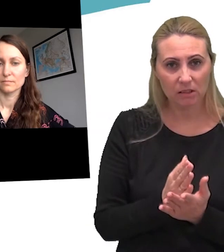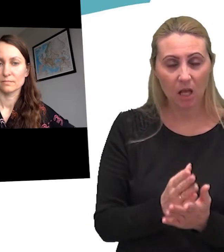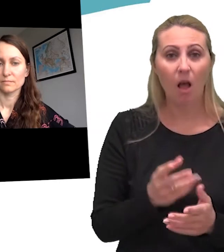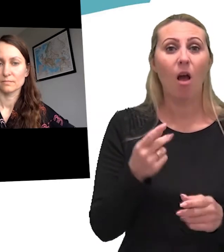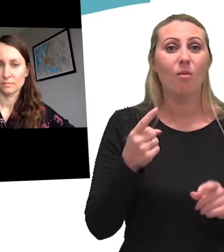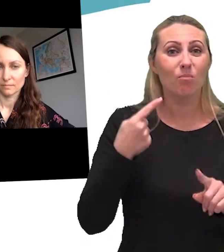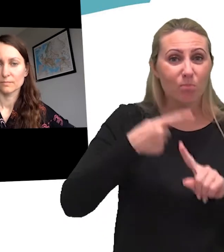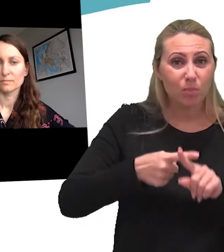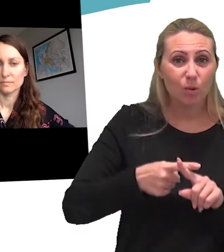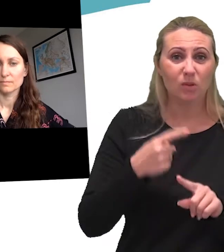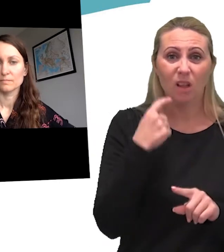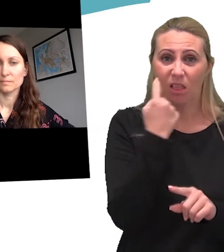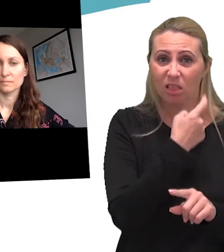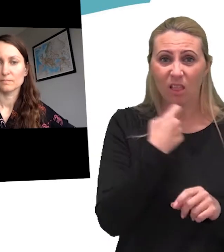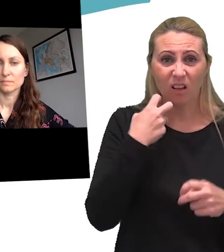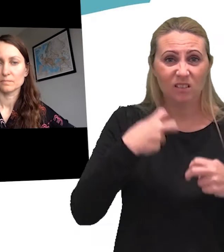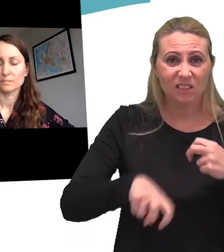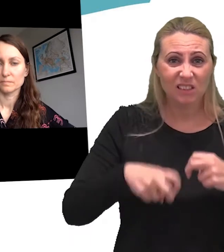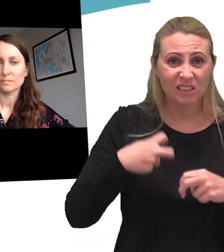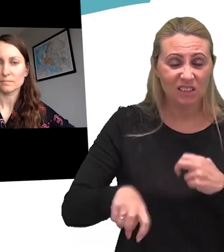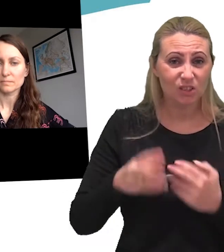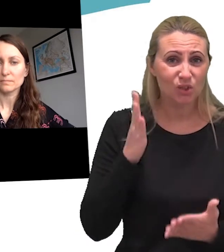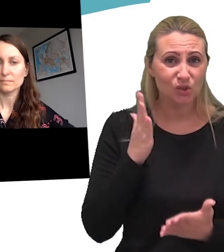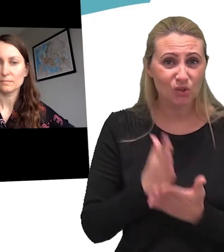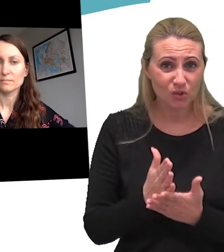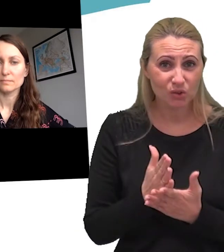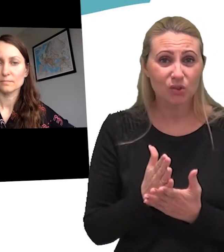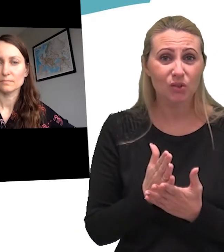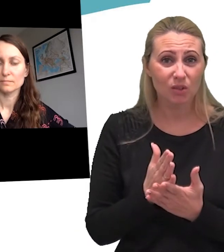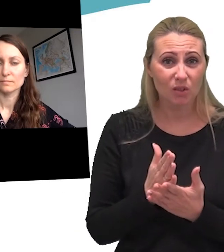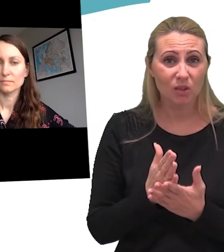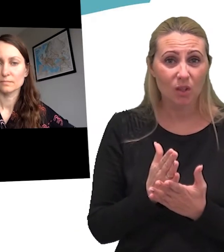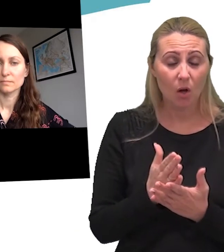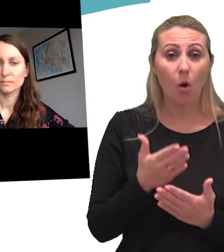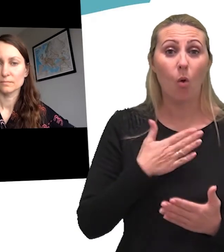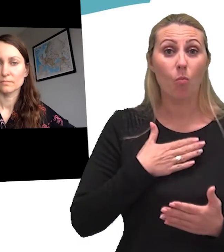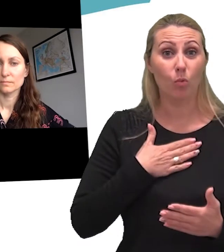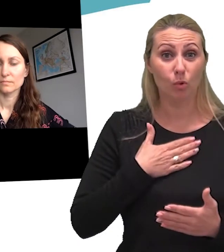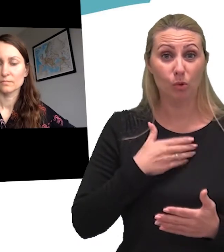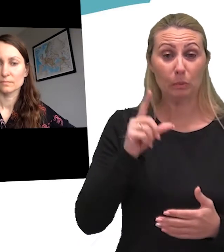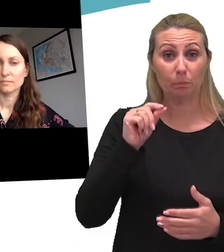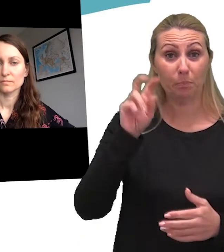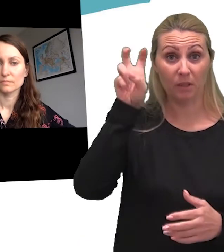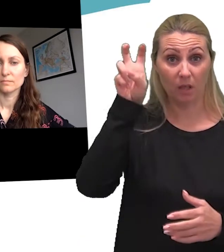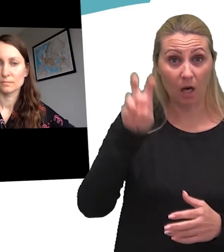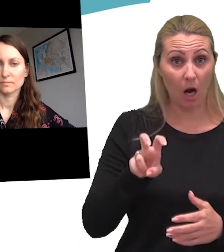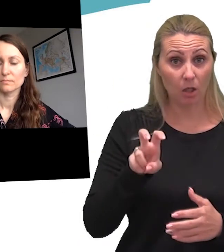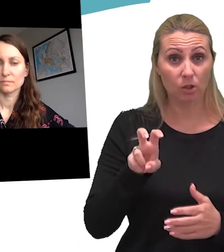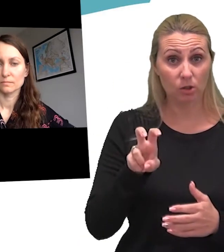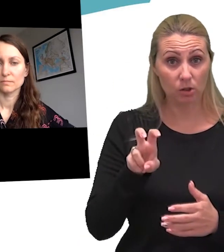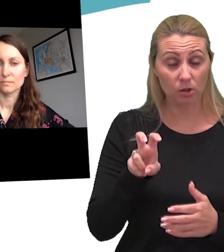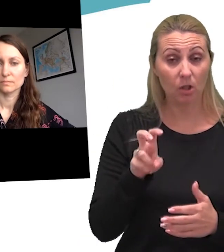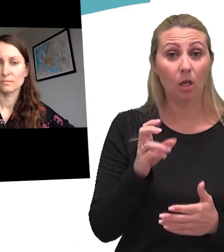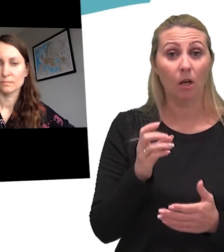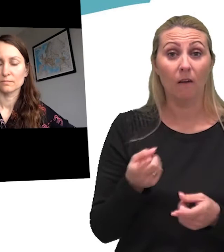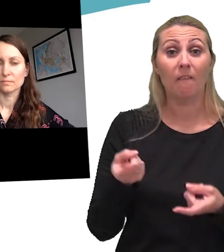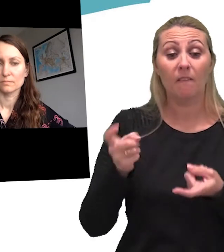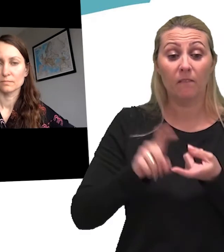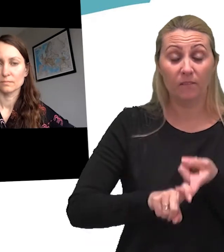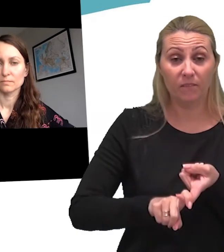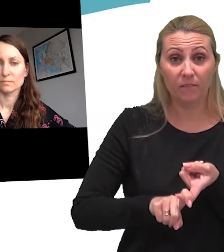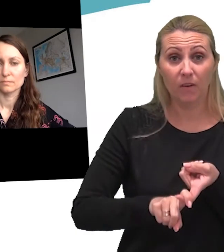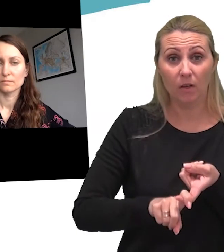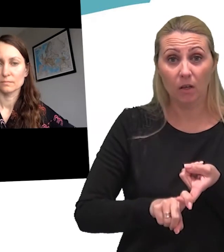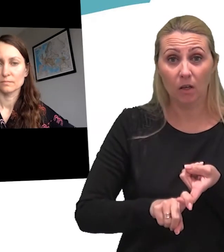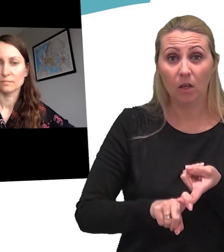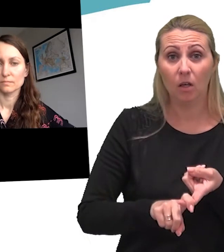kenčia dantys ir todėl, kad mūsų yra burnos tam tikras pH. Nuo to